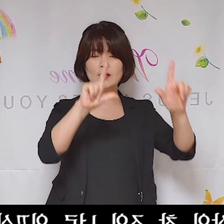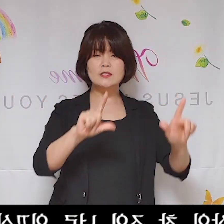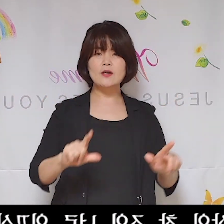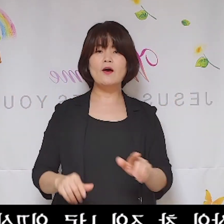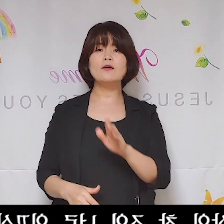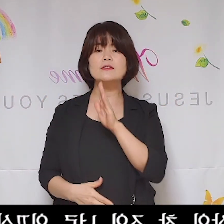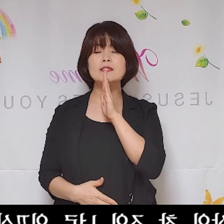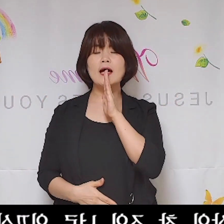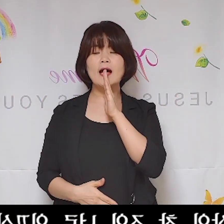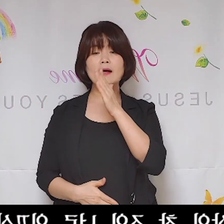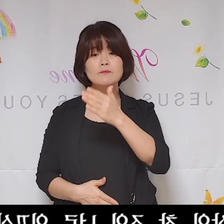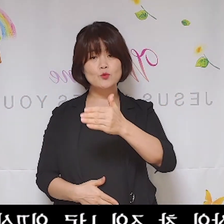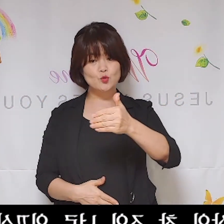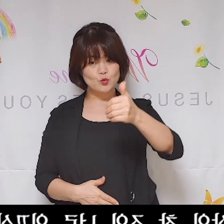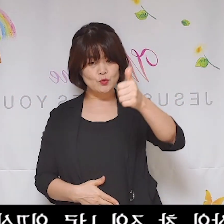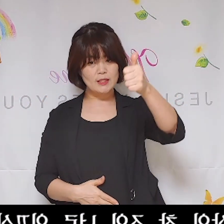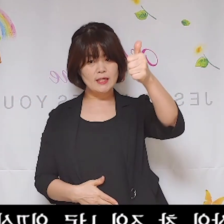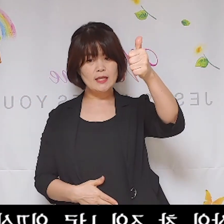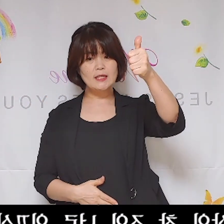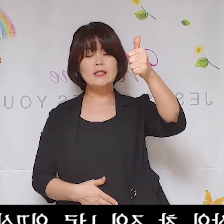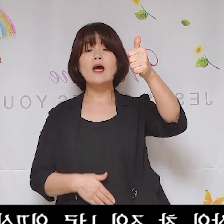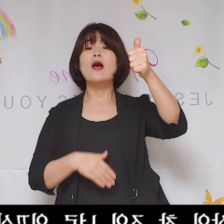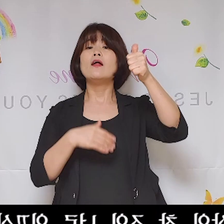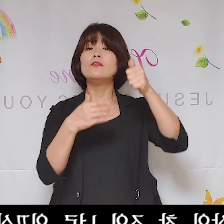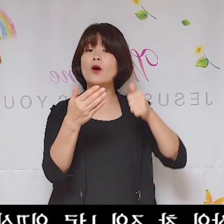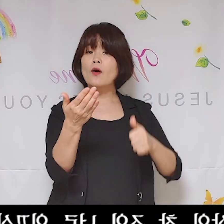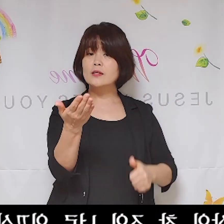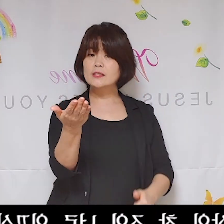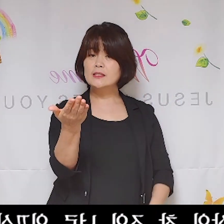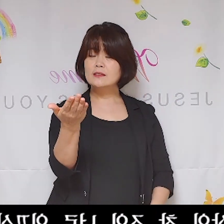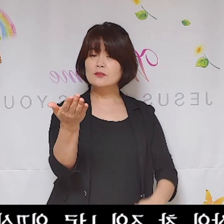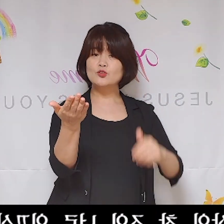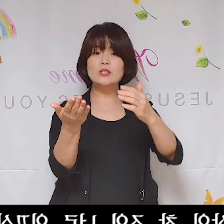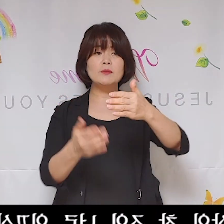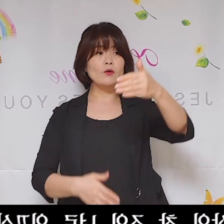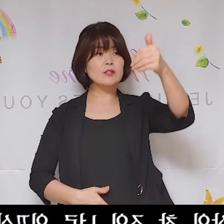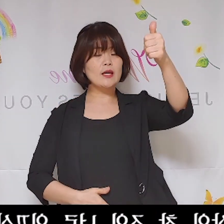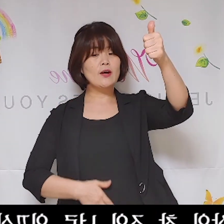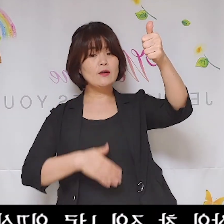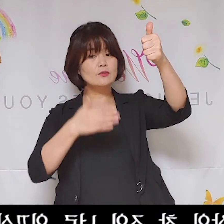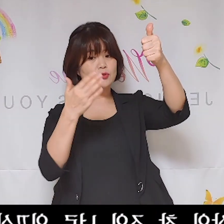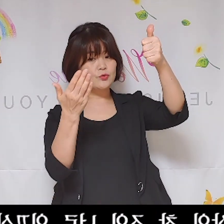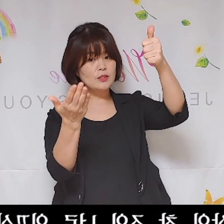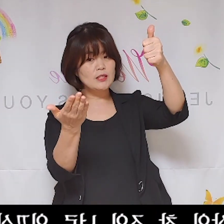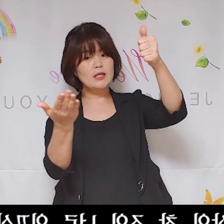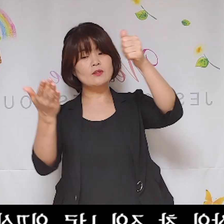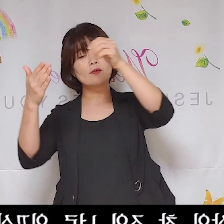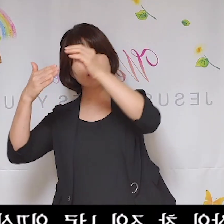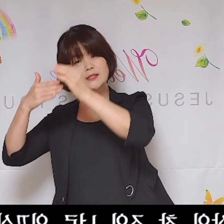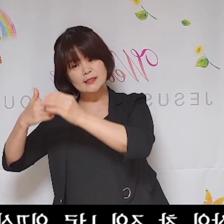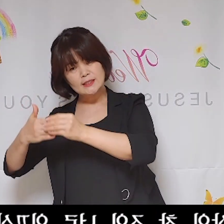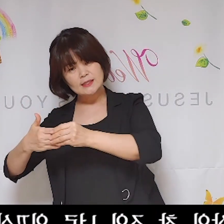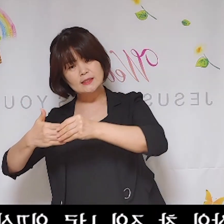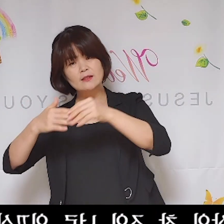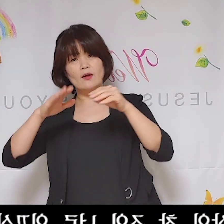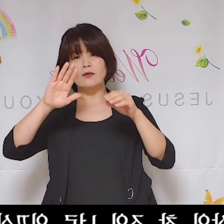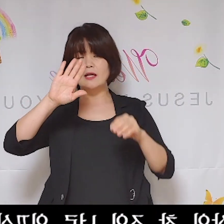똑같죠? 참 주인, 너를 주님이 어떻게 해요? 주인이 너를 이끌어요.